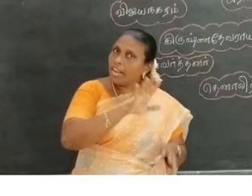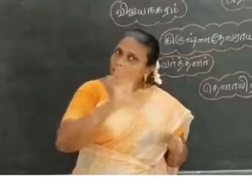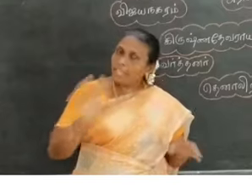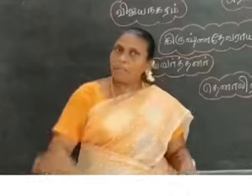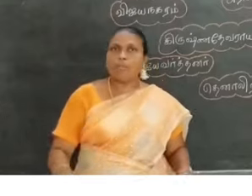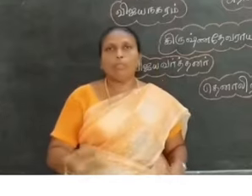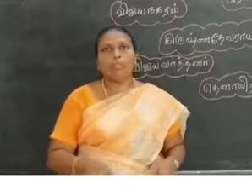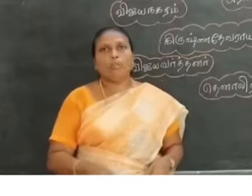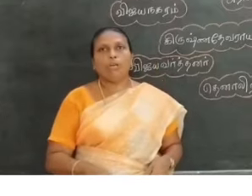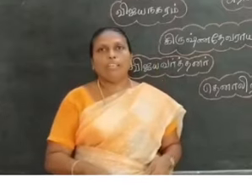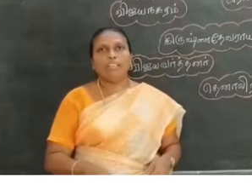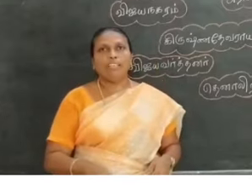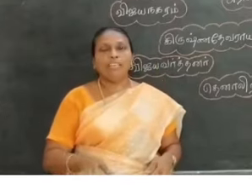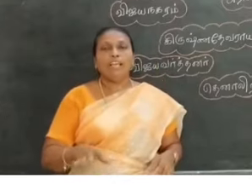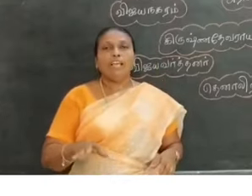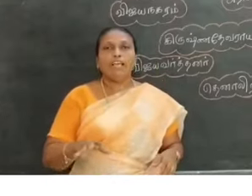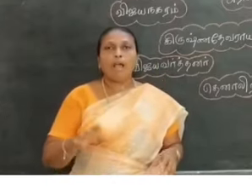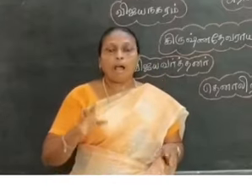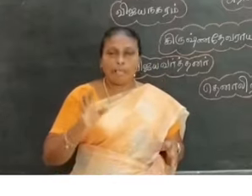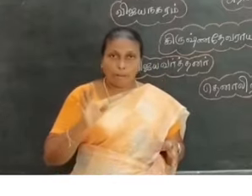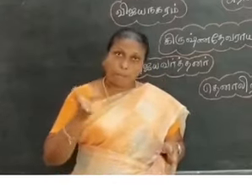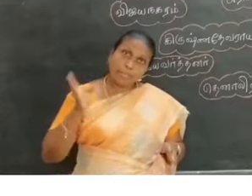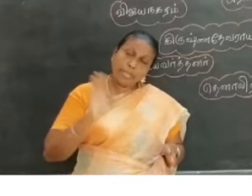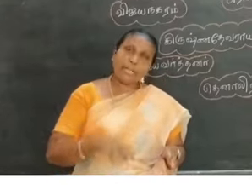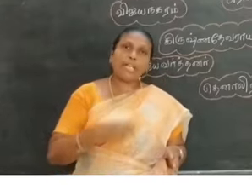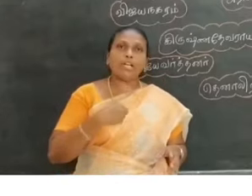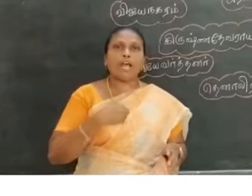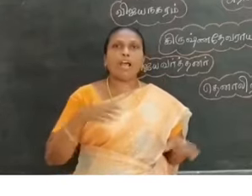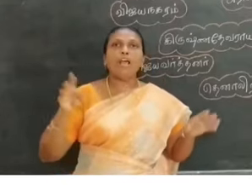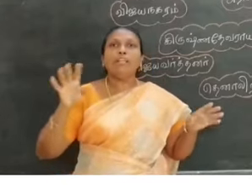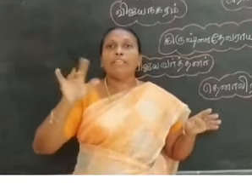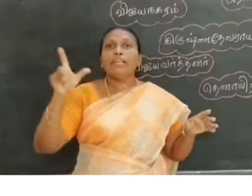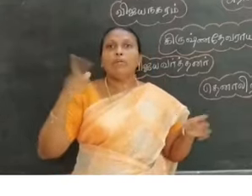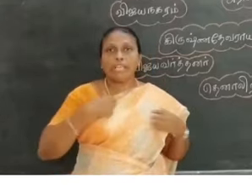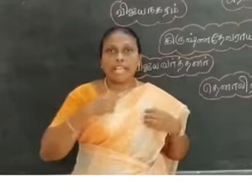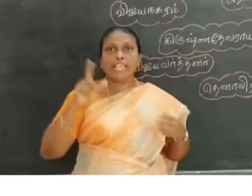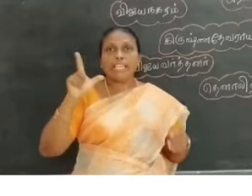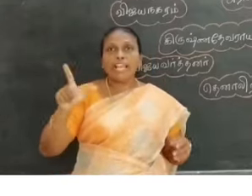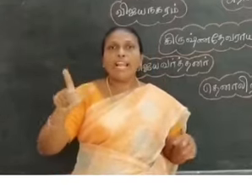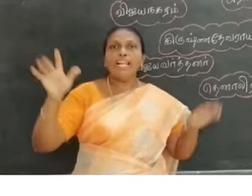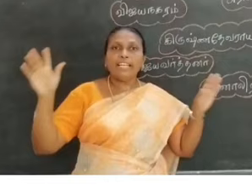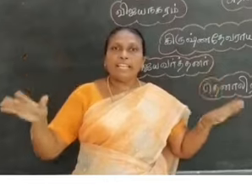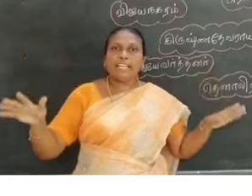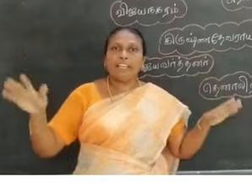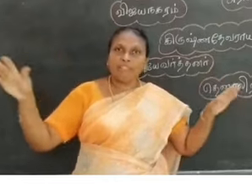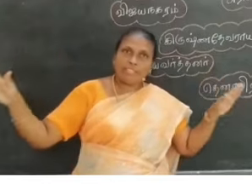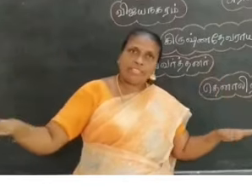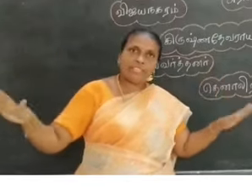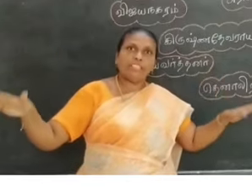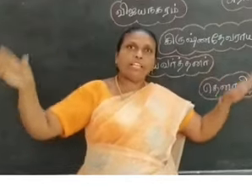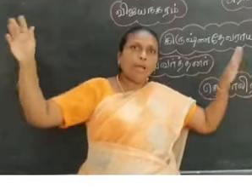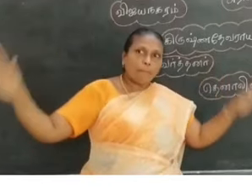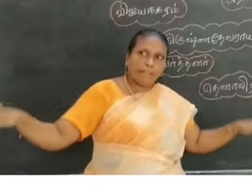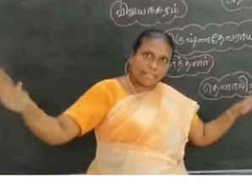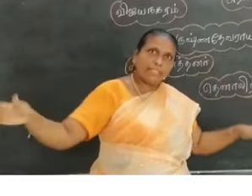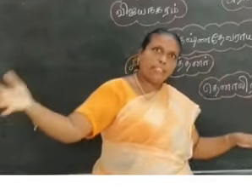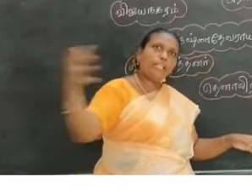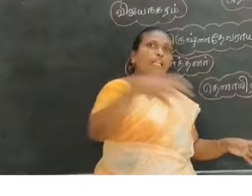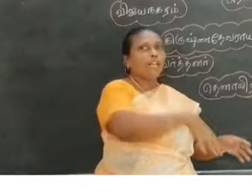காலை நேரமாகவும் இருக்கக்கூடாது, அந்த நேரம் நான் என்னுடைய ஏழு இறக்கைய விரித்து பறந்து